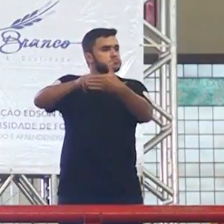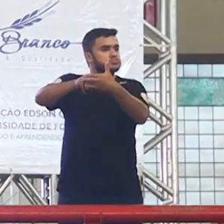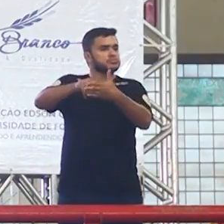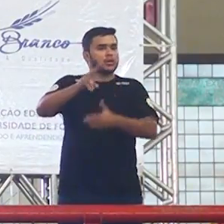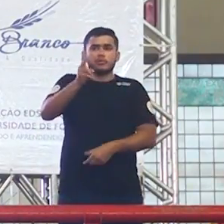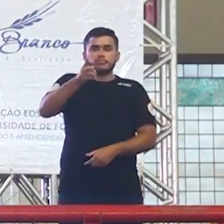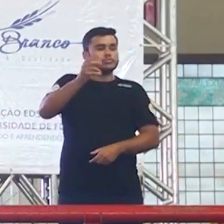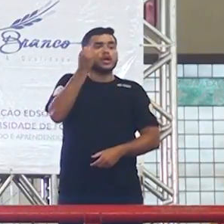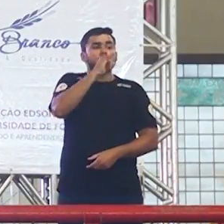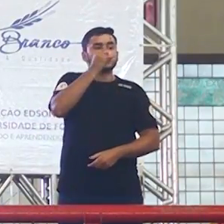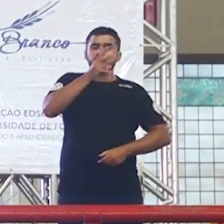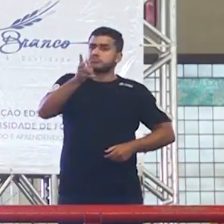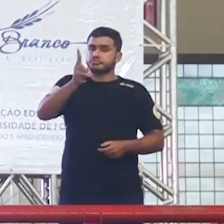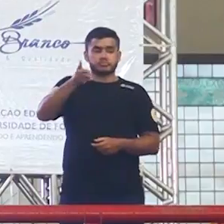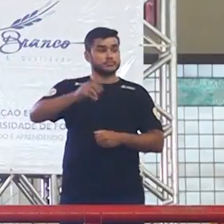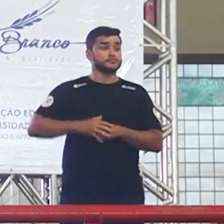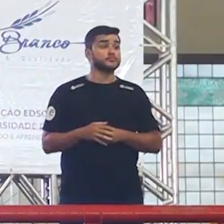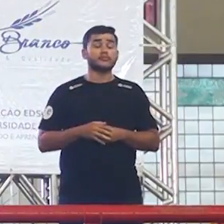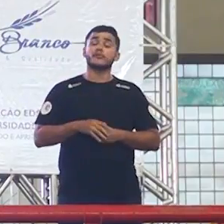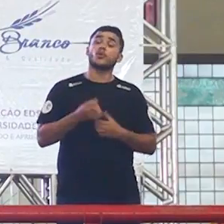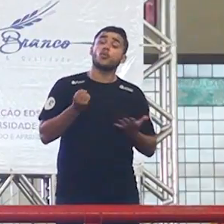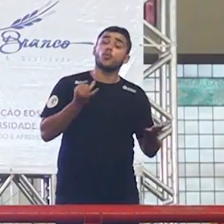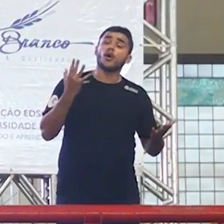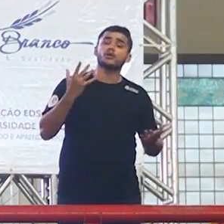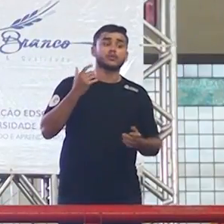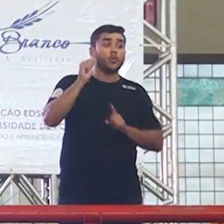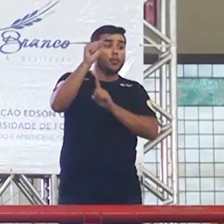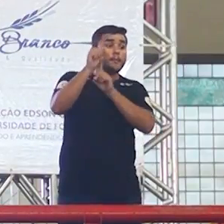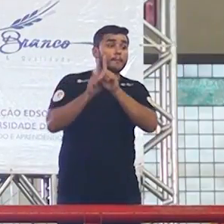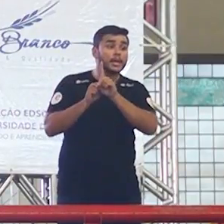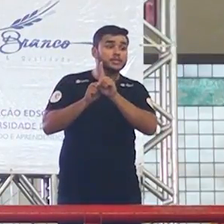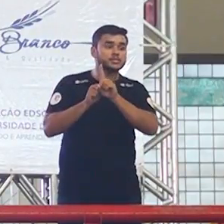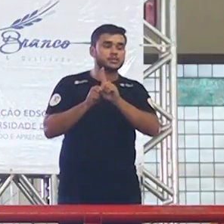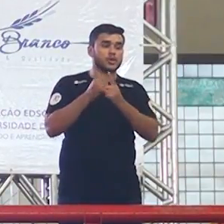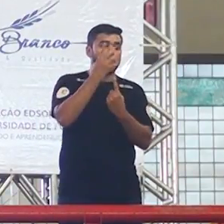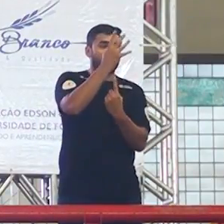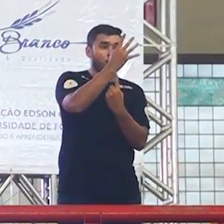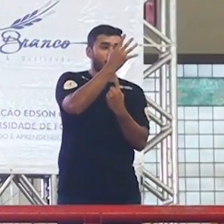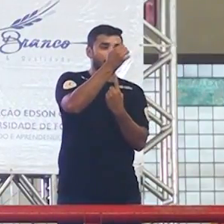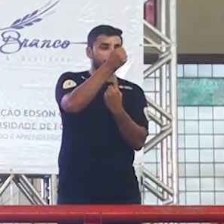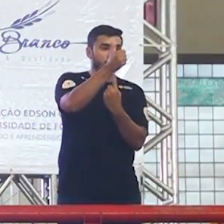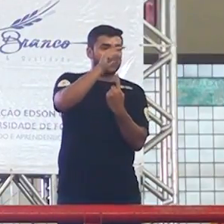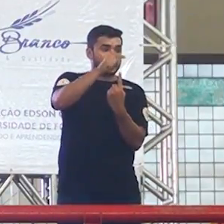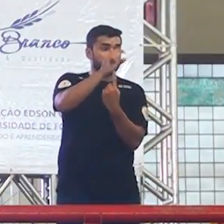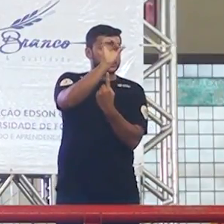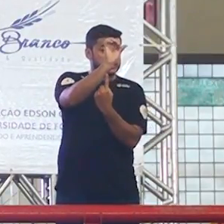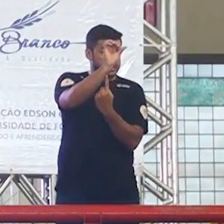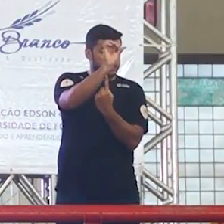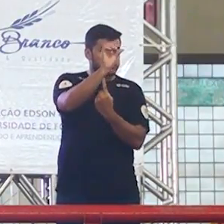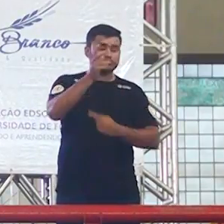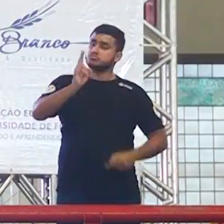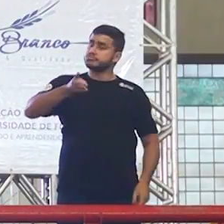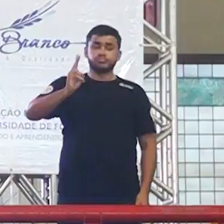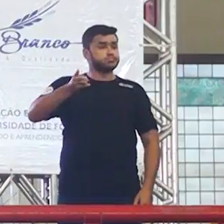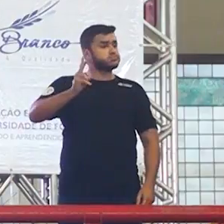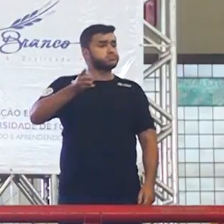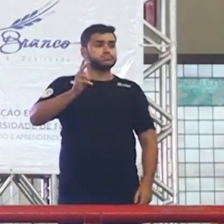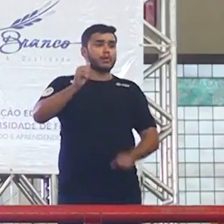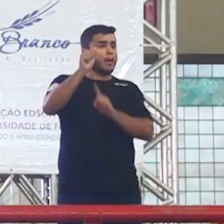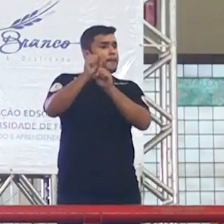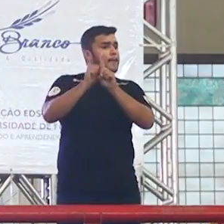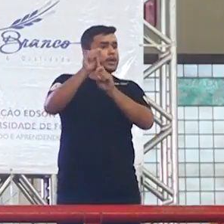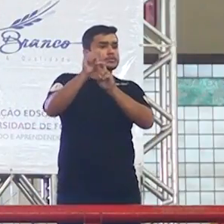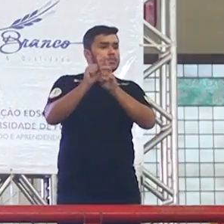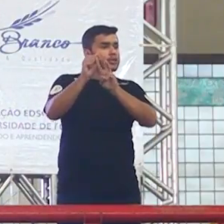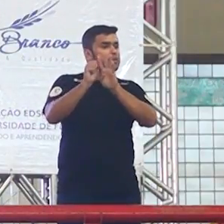X em 12 meses. Por que eu coloquei 12 meses, pessoal? Por que eu coloquei 12 meses? Por que foi? Porque ele quer